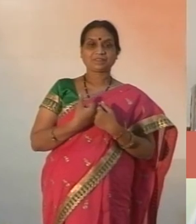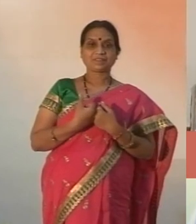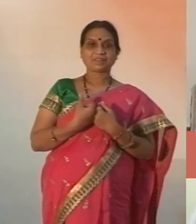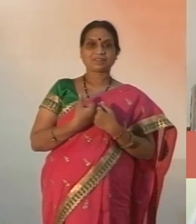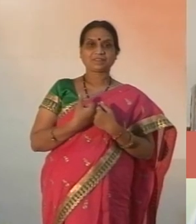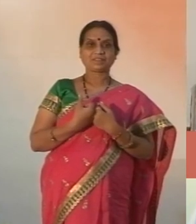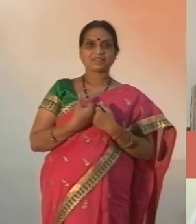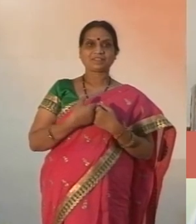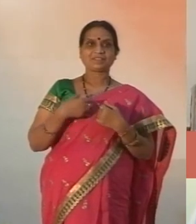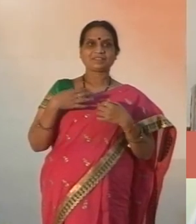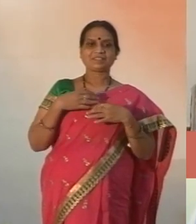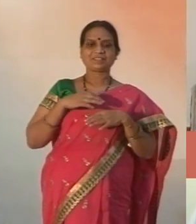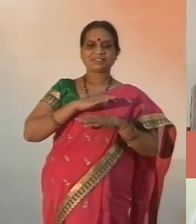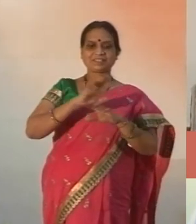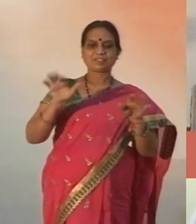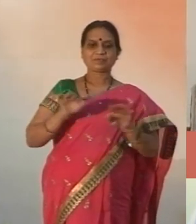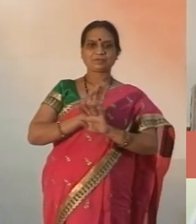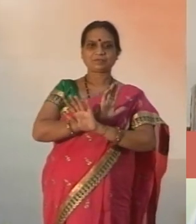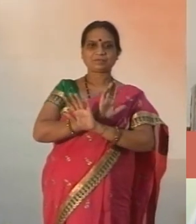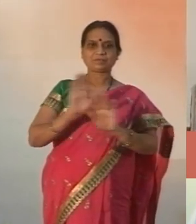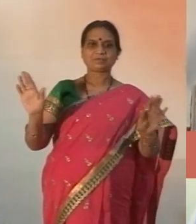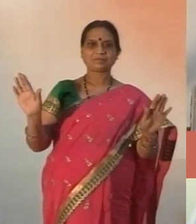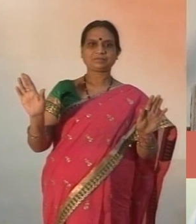सब समाप्त होने लगती है